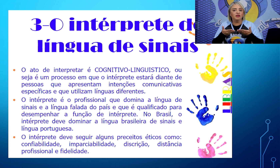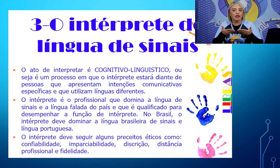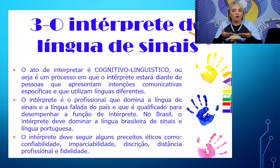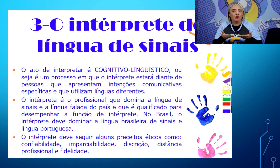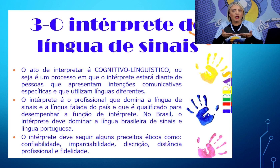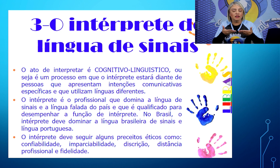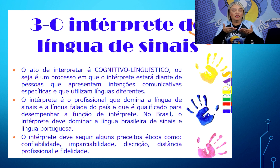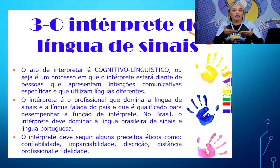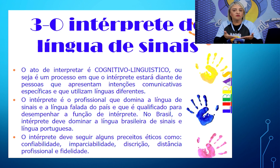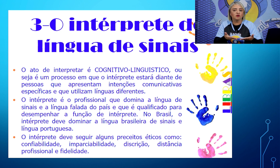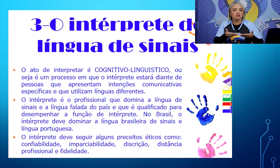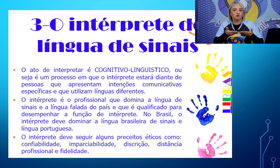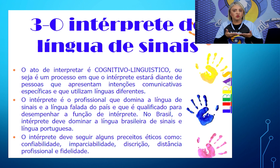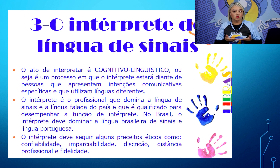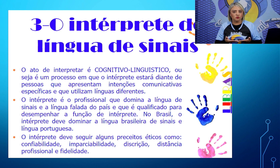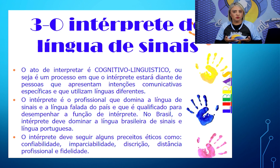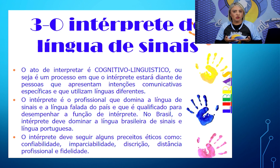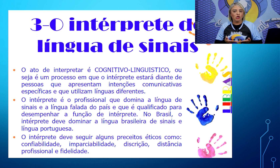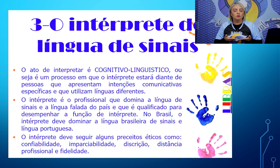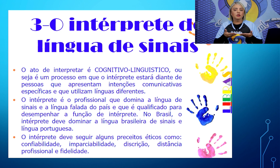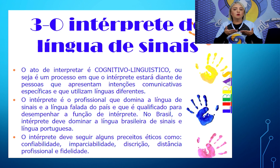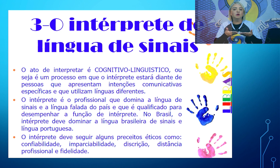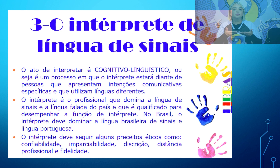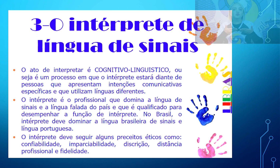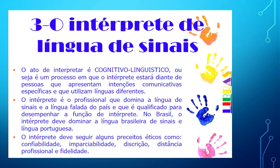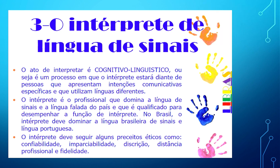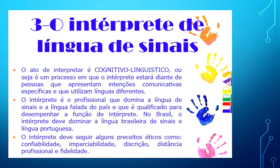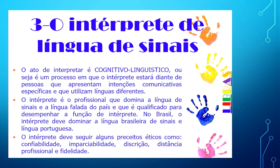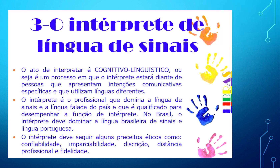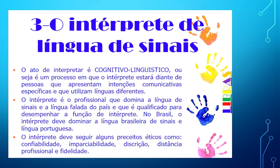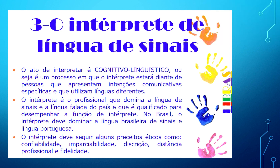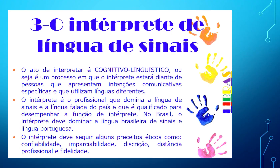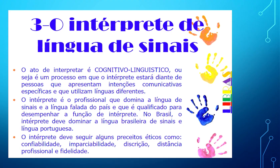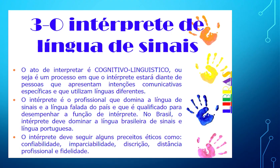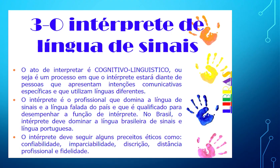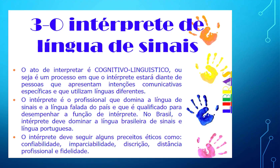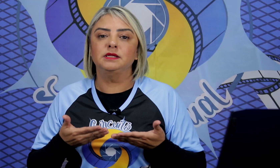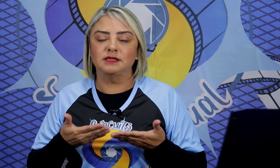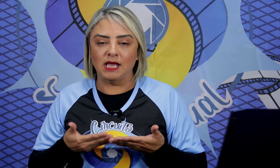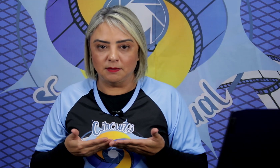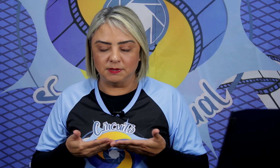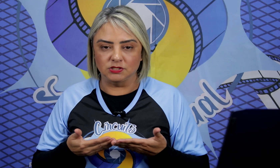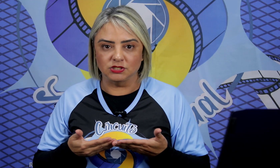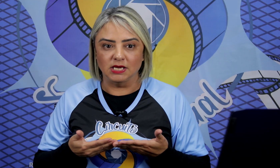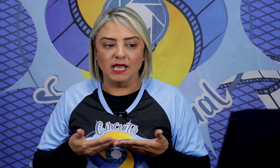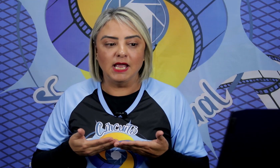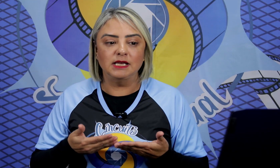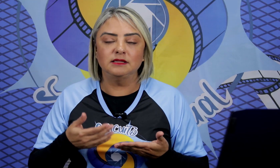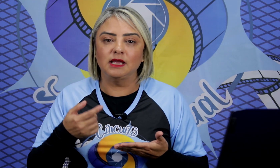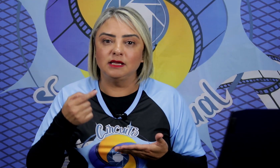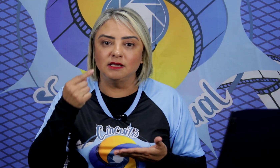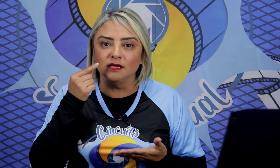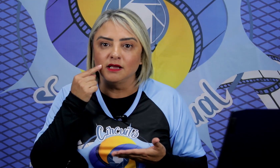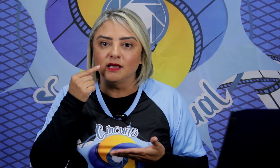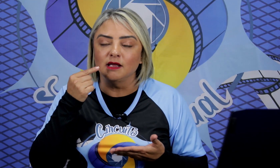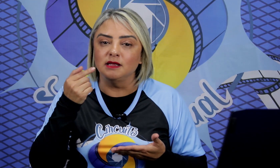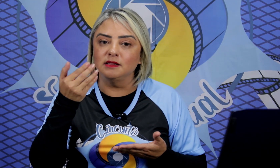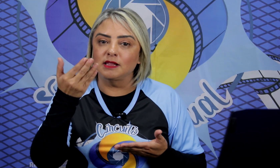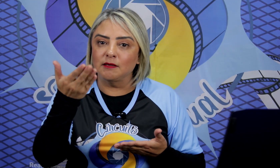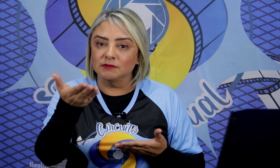fiel a dar a voz ao surdo. Porque quando o surdo vai falar, o intérprete, ele tem que dar